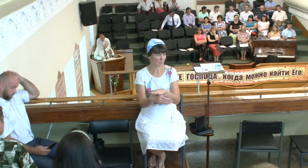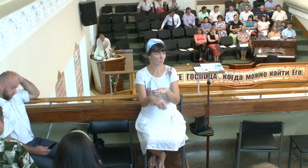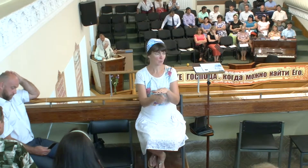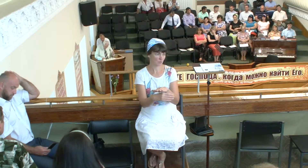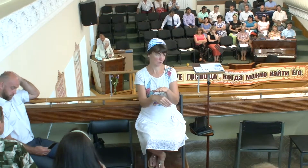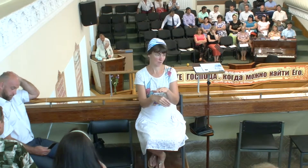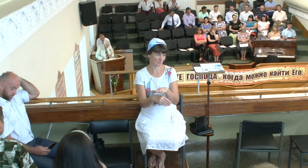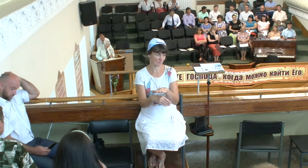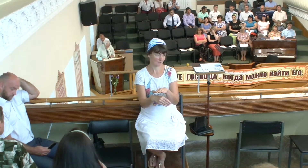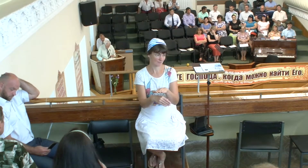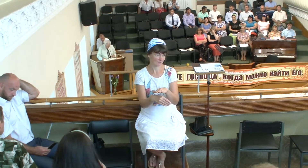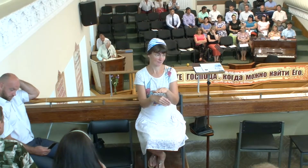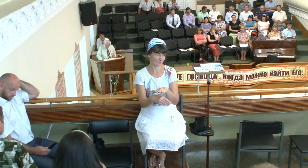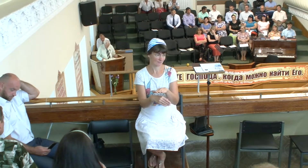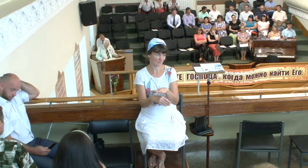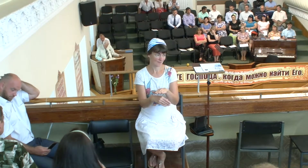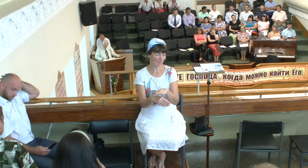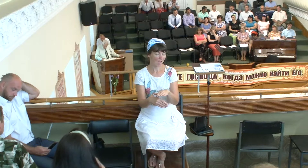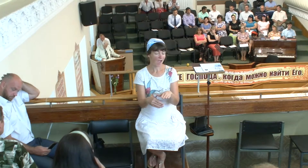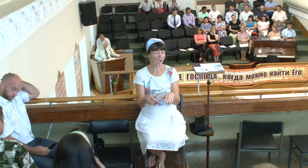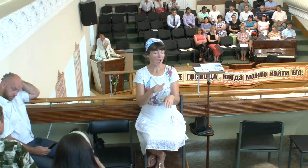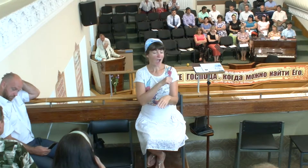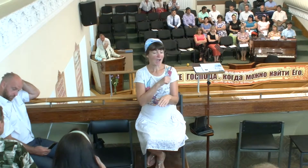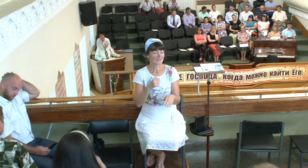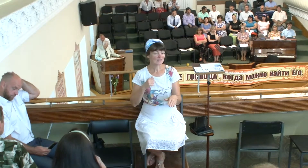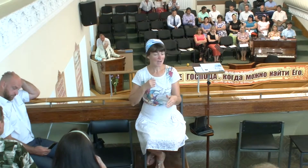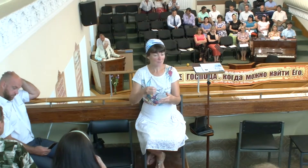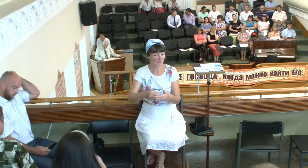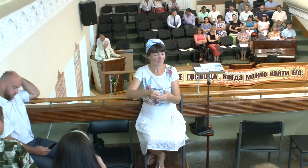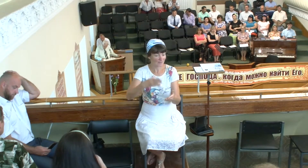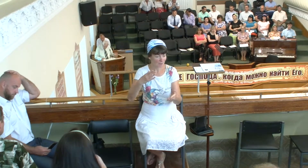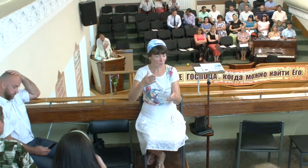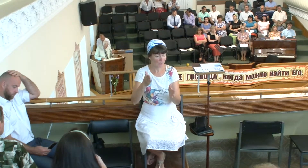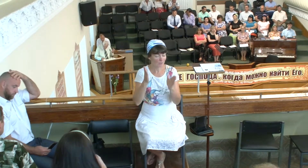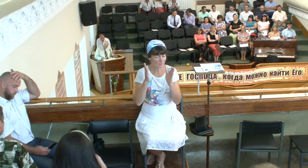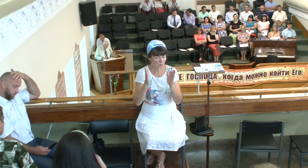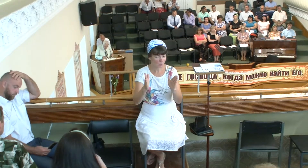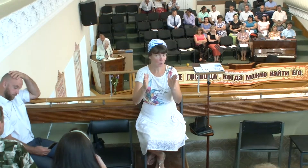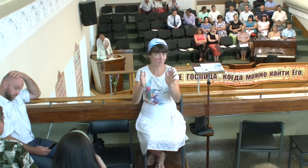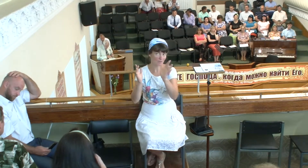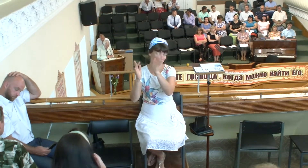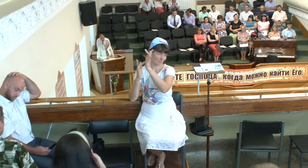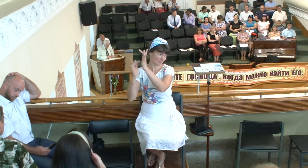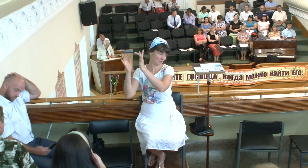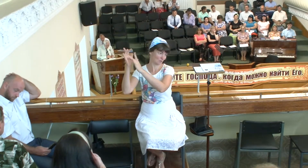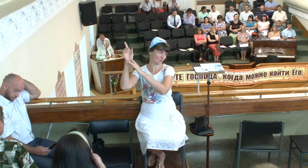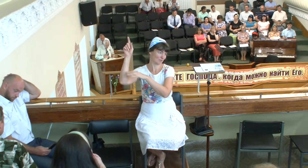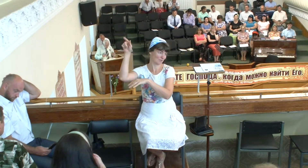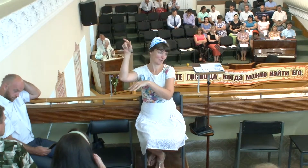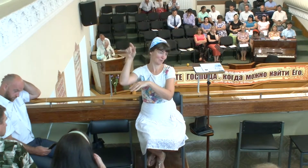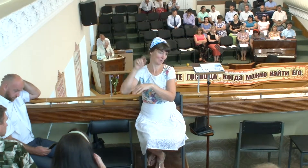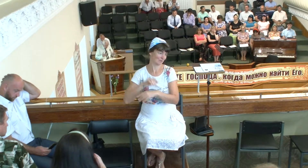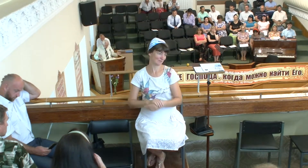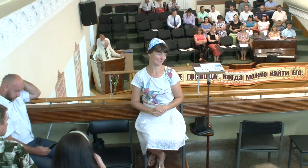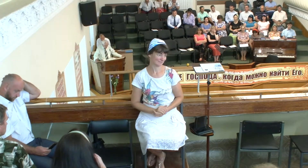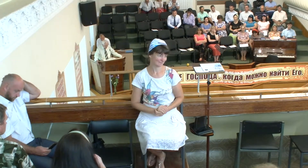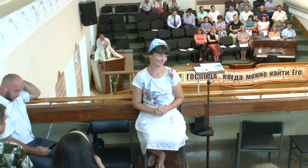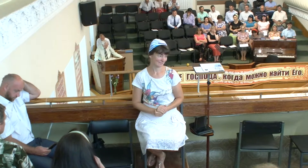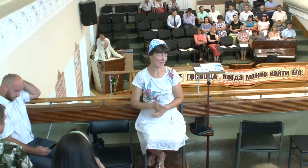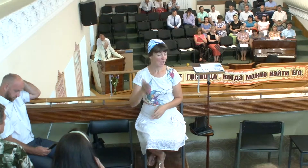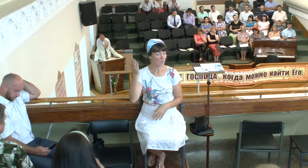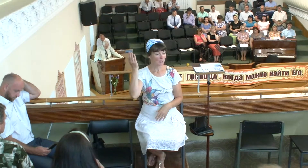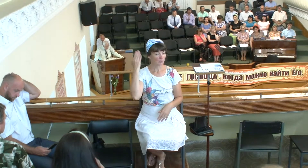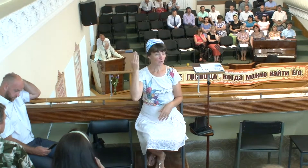написать следующие слова Филиппийцам 3:7. Но что для меня было преимуществом, то ради